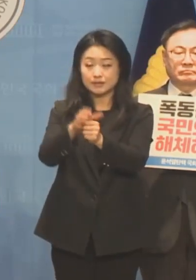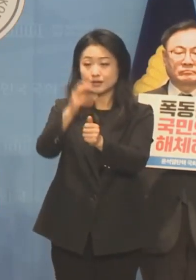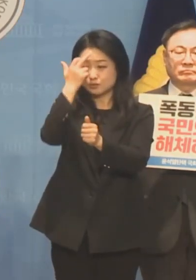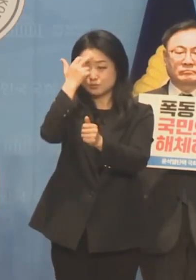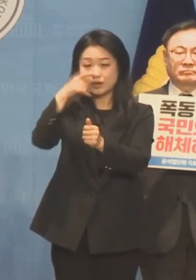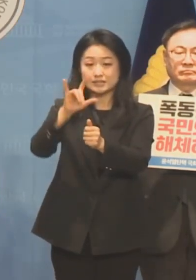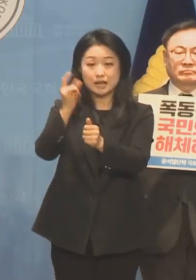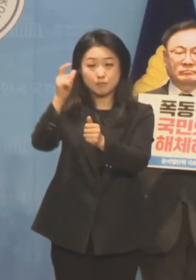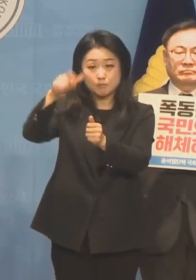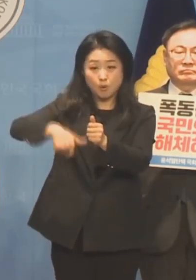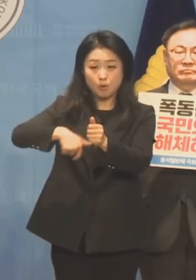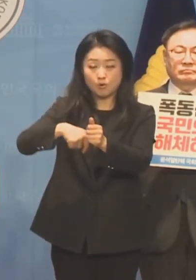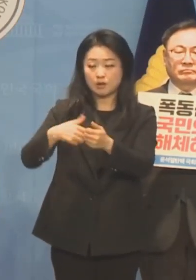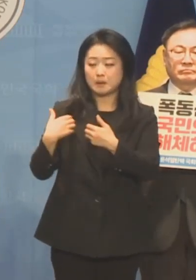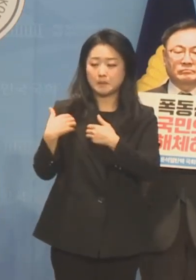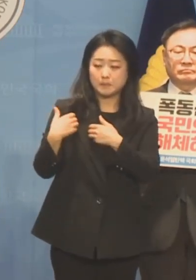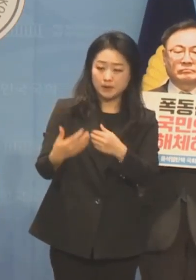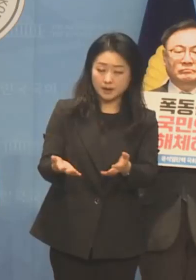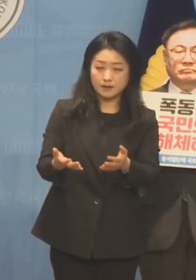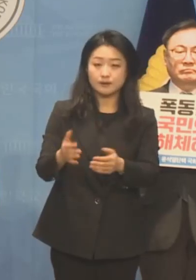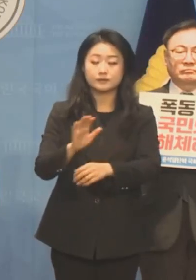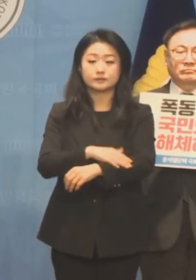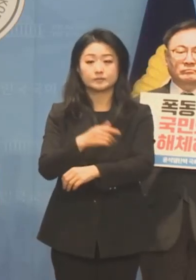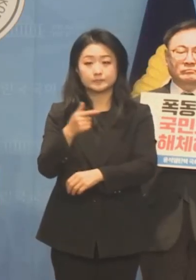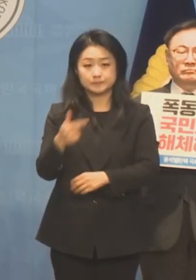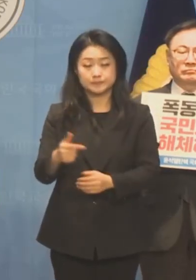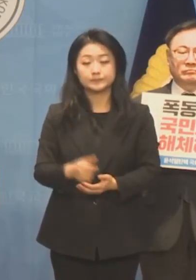역시 그 책임을 피할 수 없습니다.